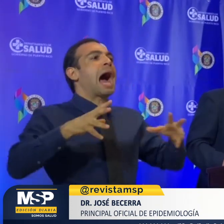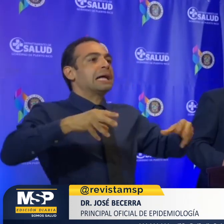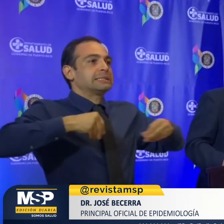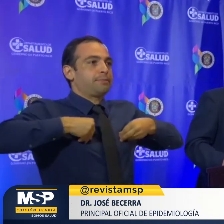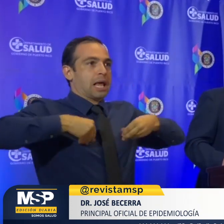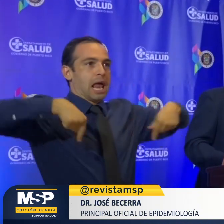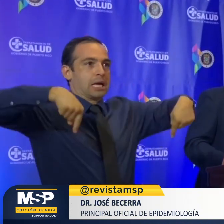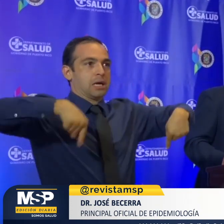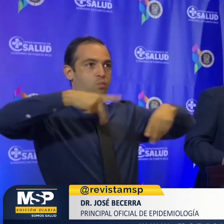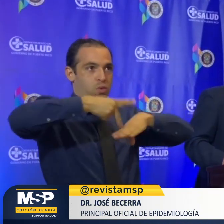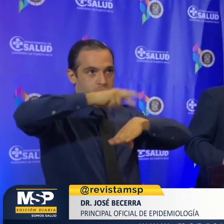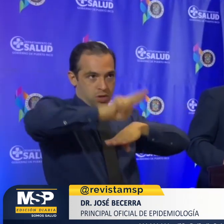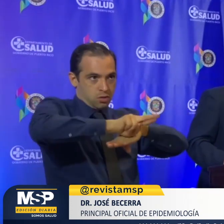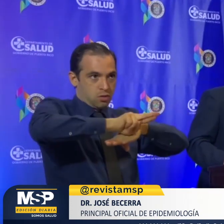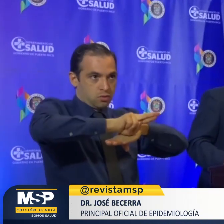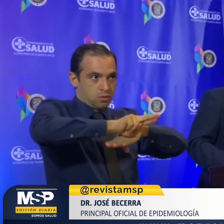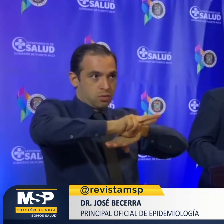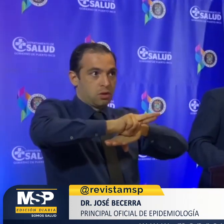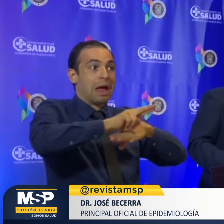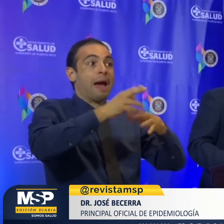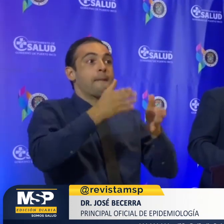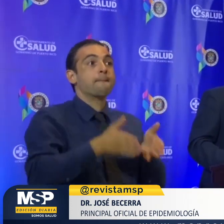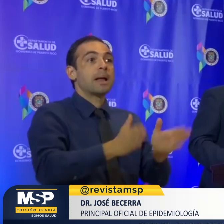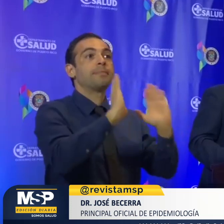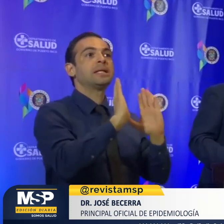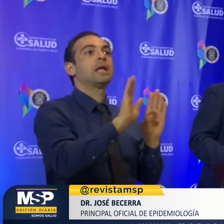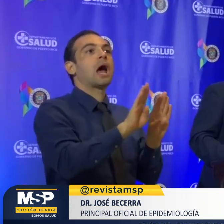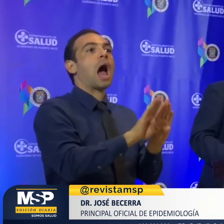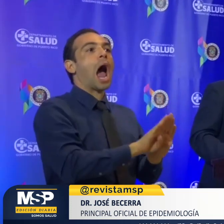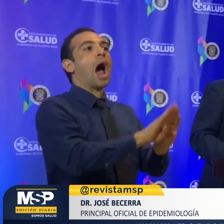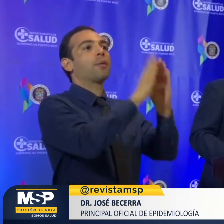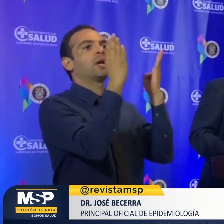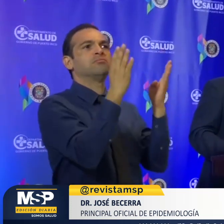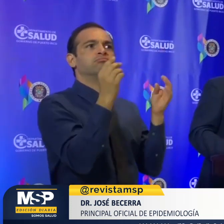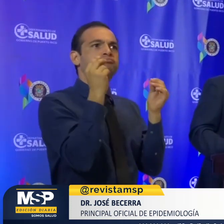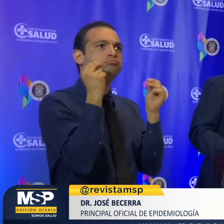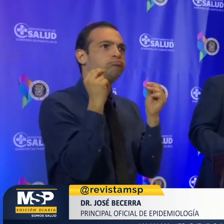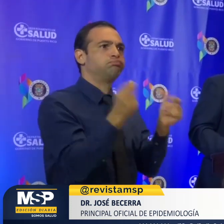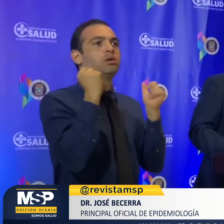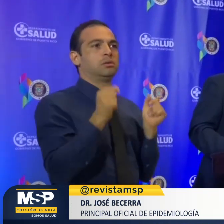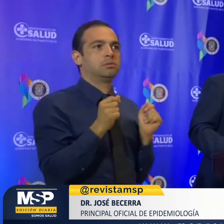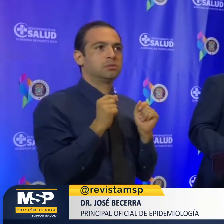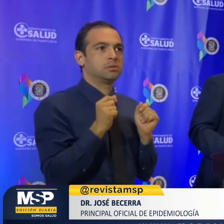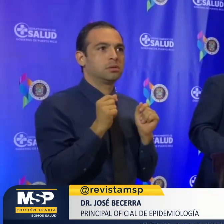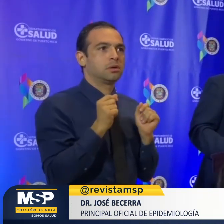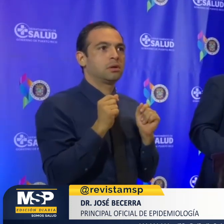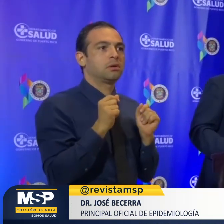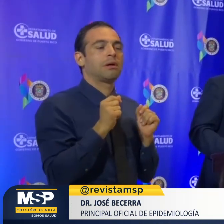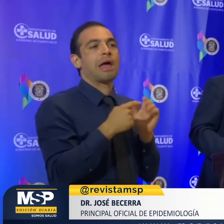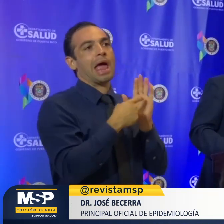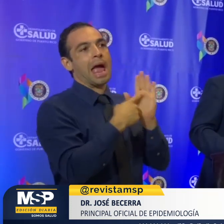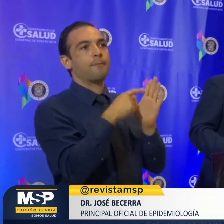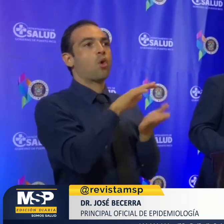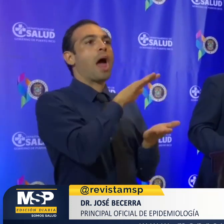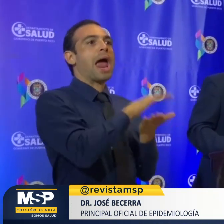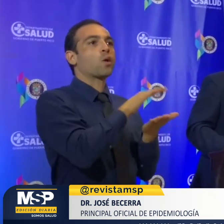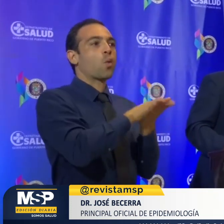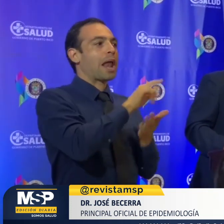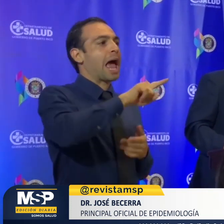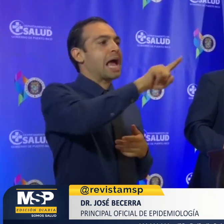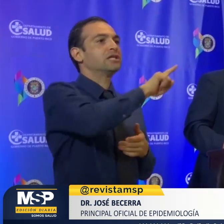permitir la reapertura más rápida de las escuelas en los